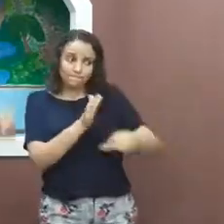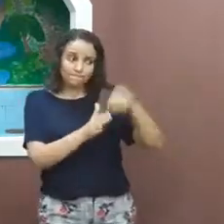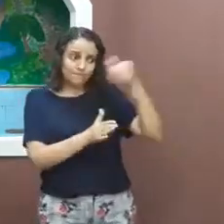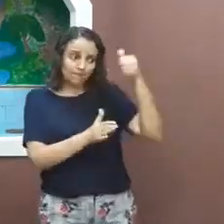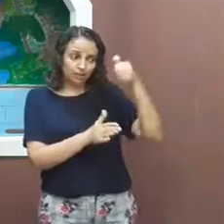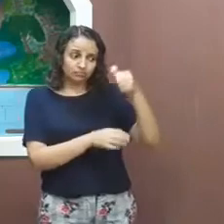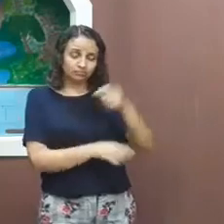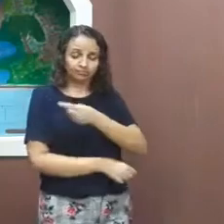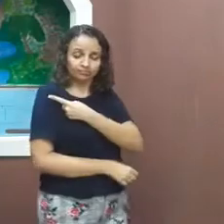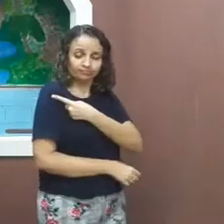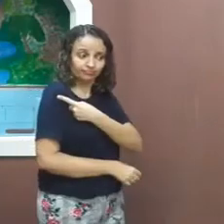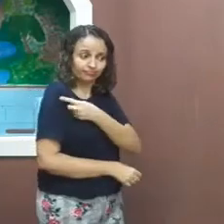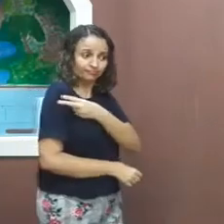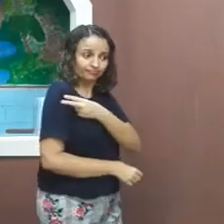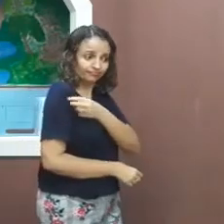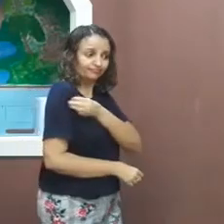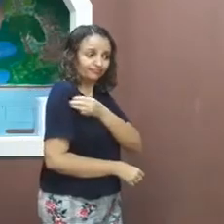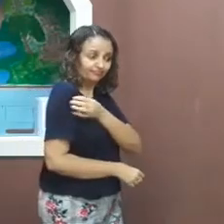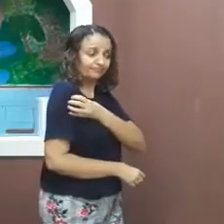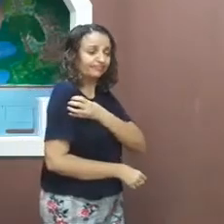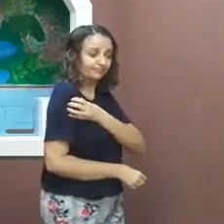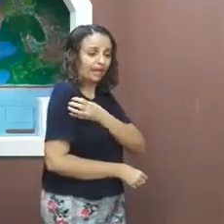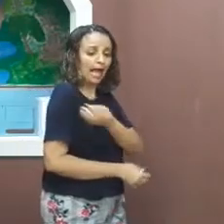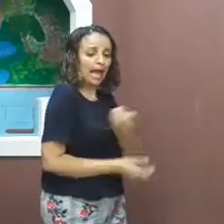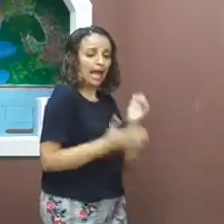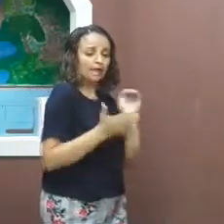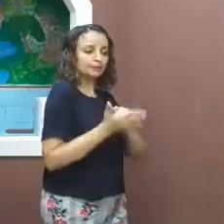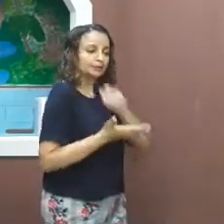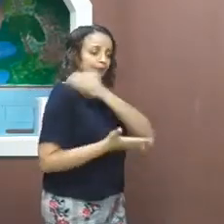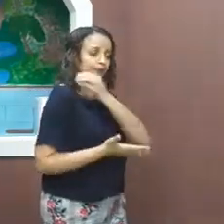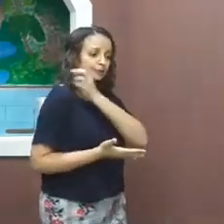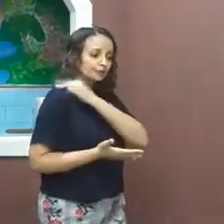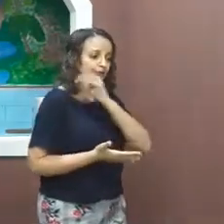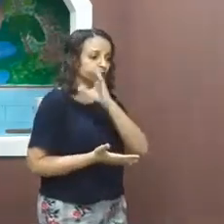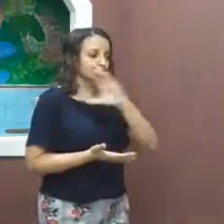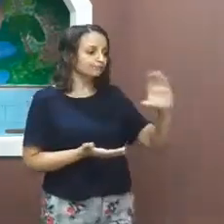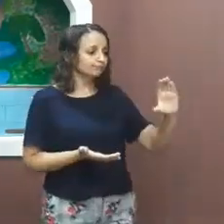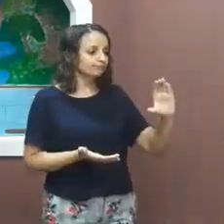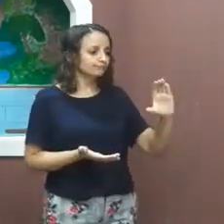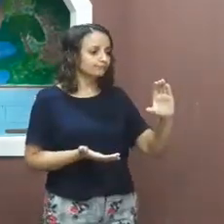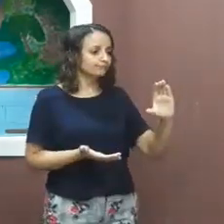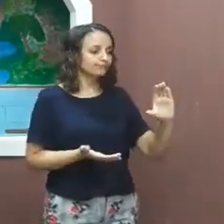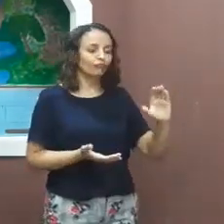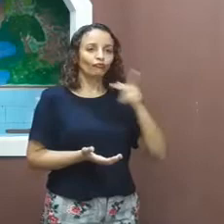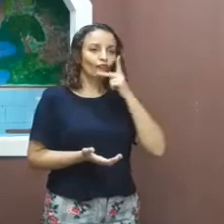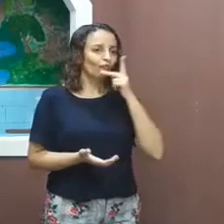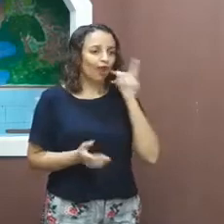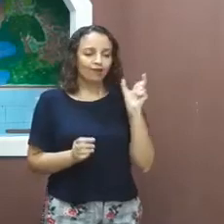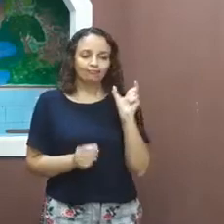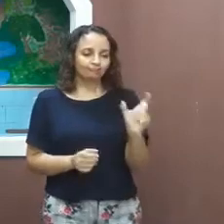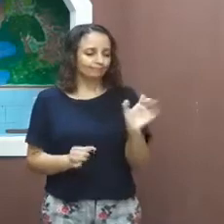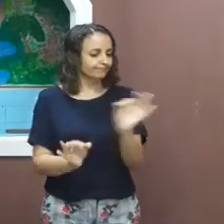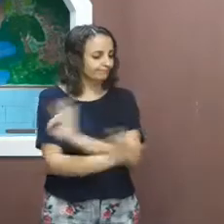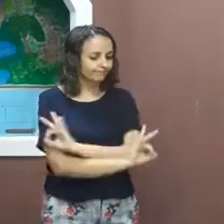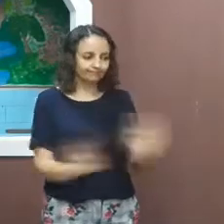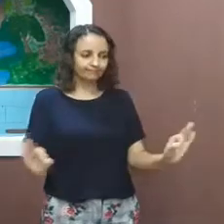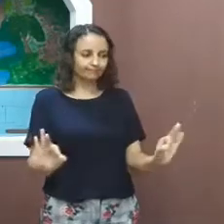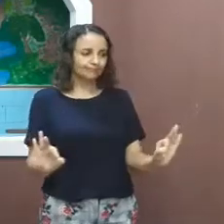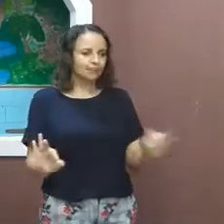saem no terceiro ano do ensino médio, passam por 12 anos da educação básica e não falam uma palavra, nem